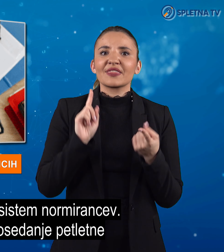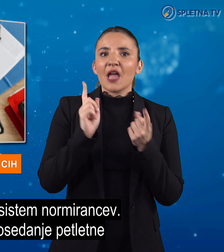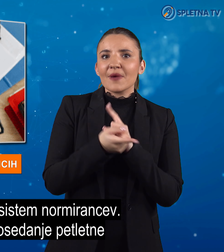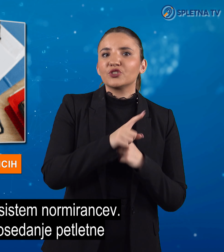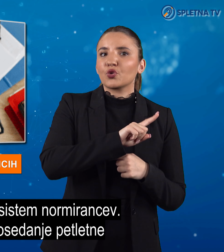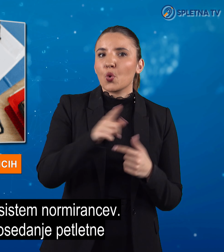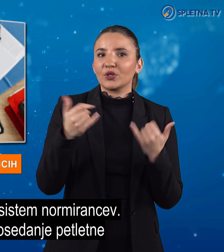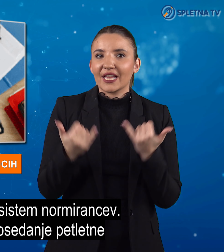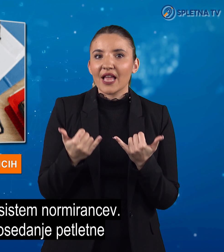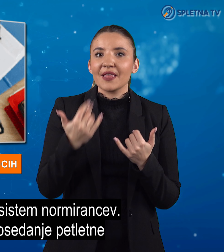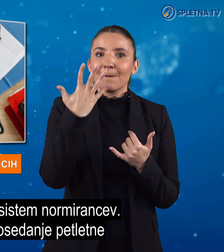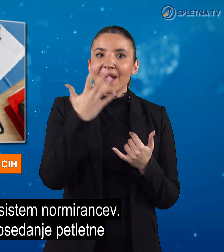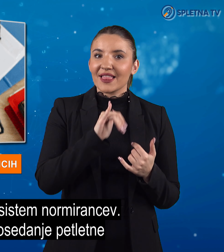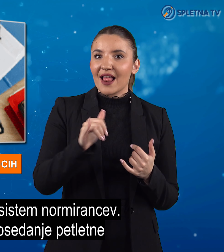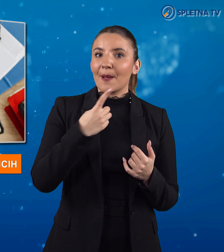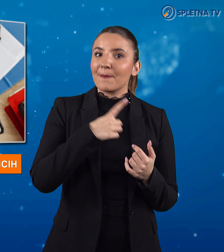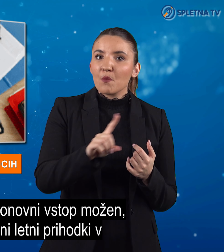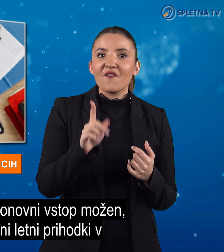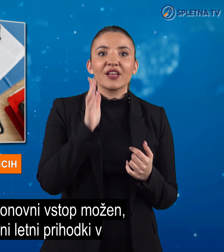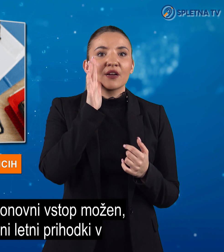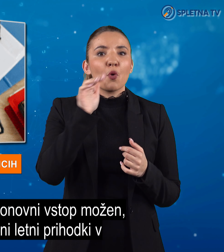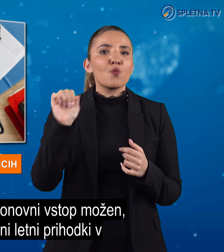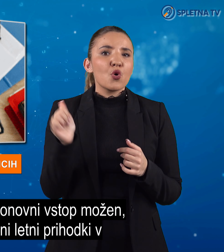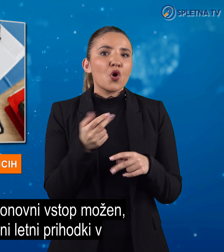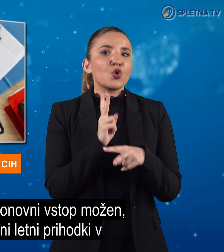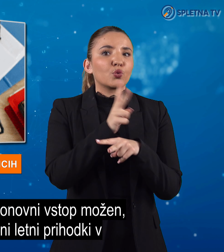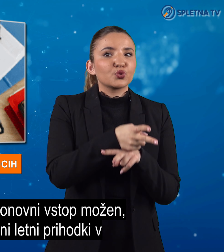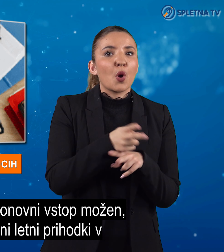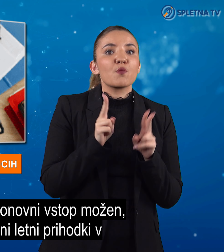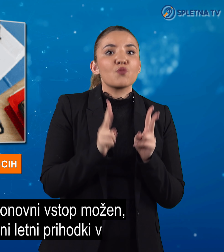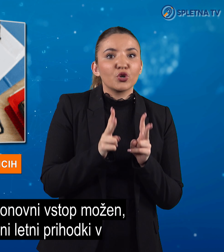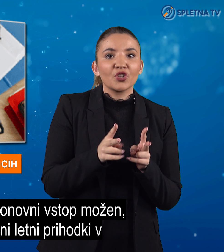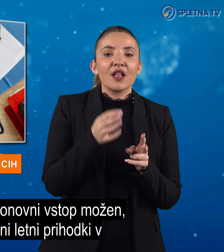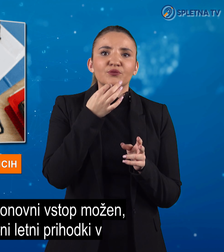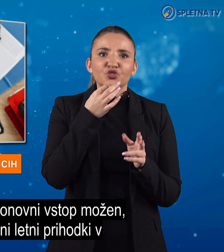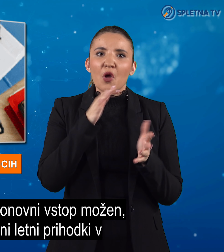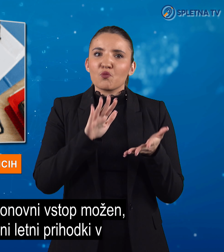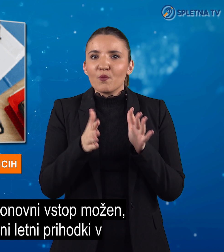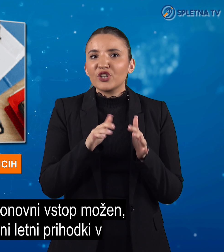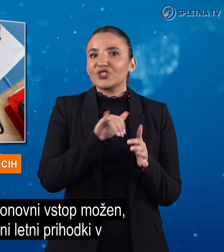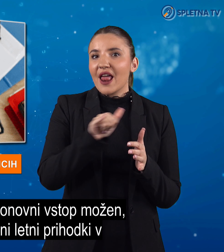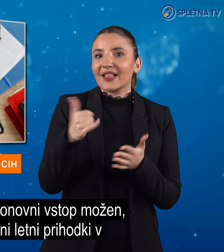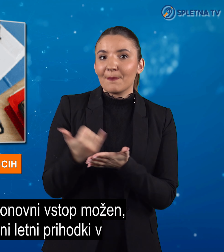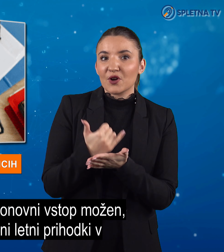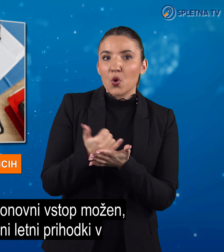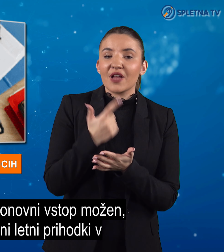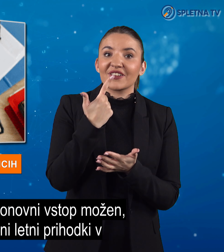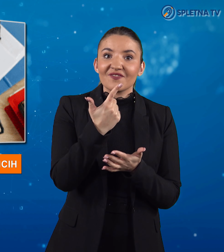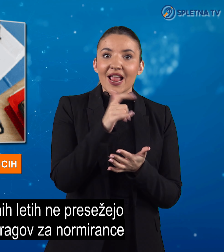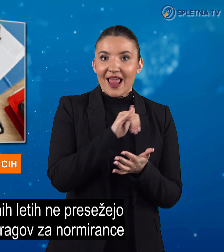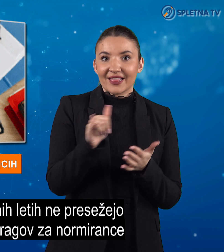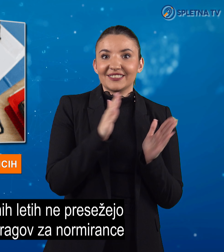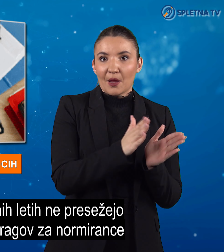Namesto dosedanje 5-letne prepovedi bo ponovni vstop možen, če povprečni letni prihodki v 2 zaporednih